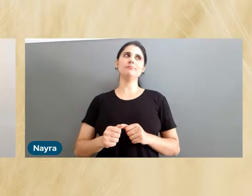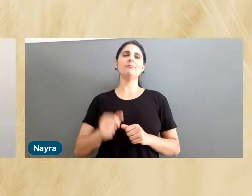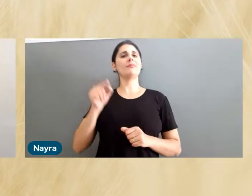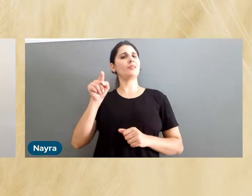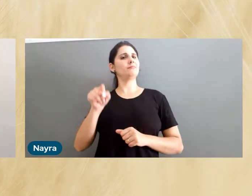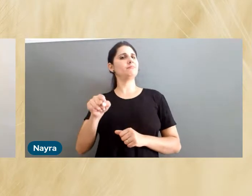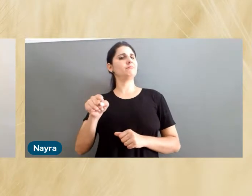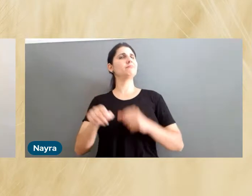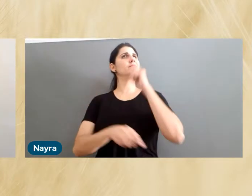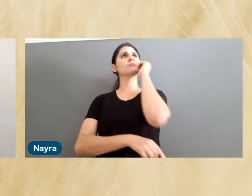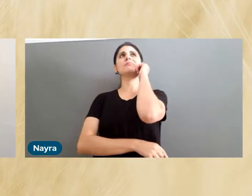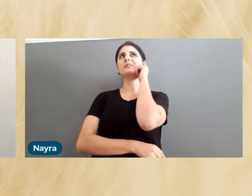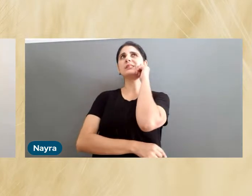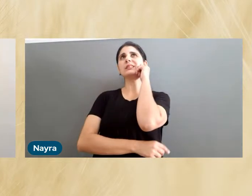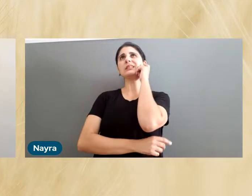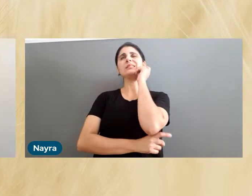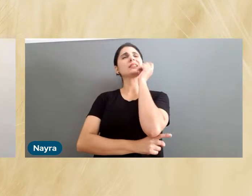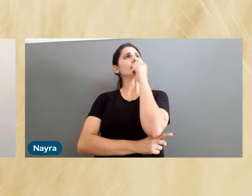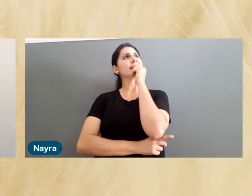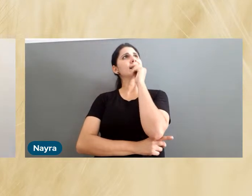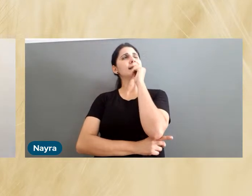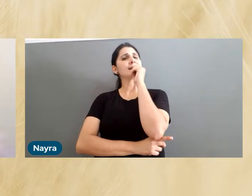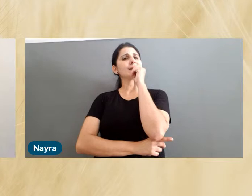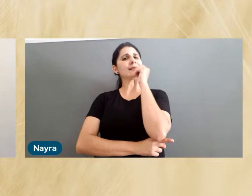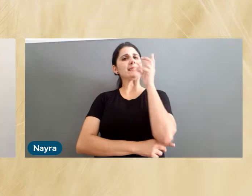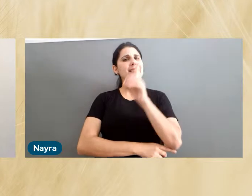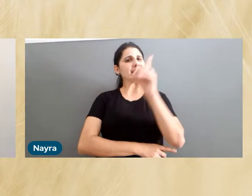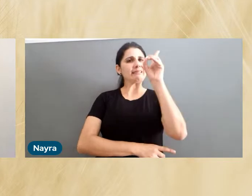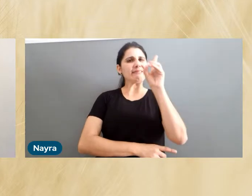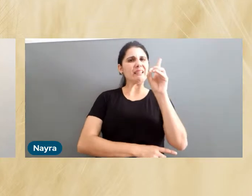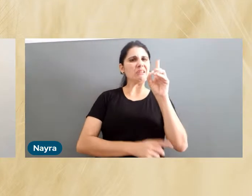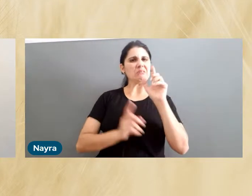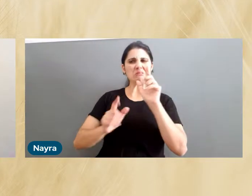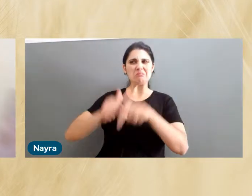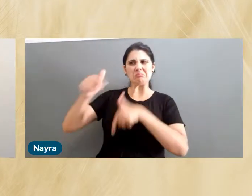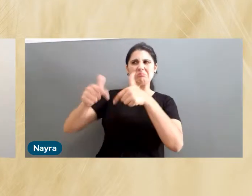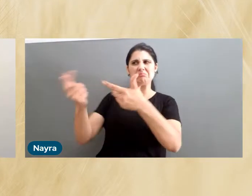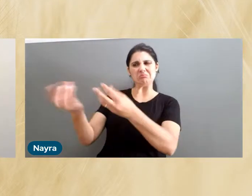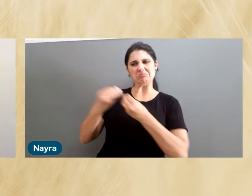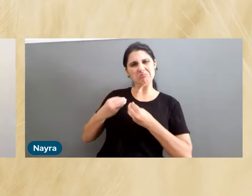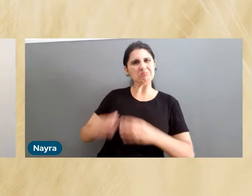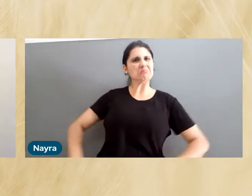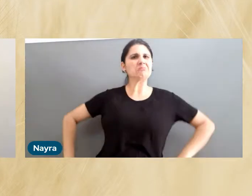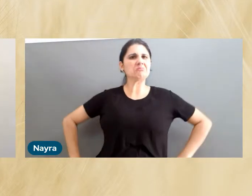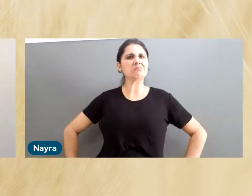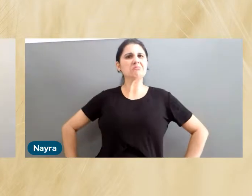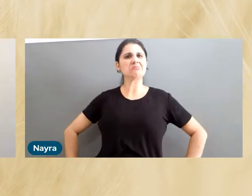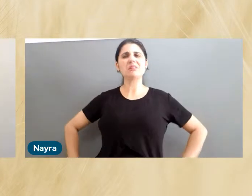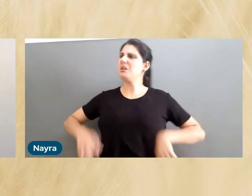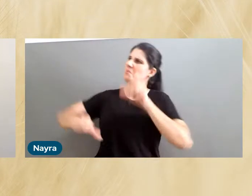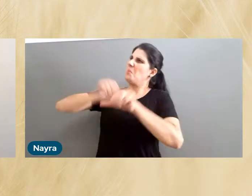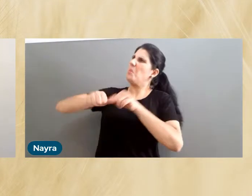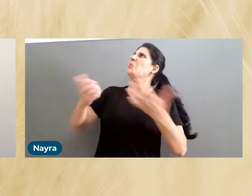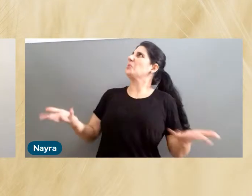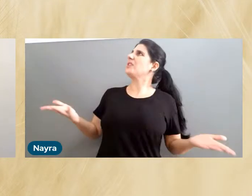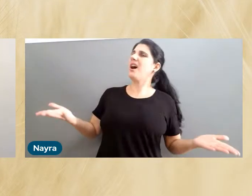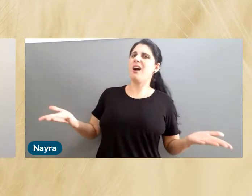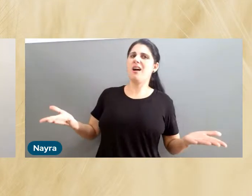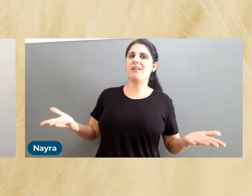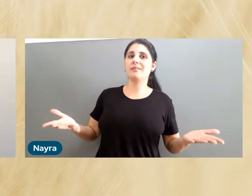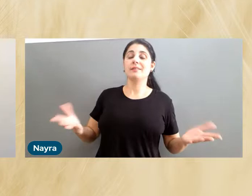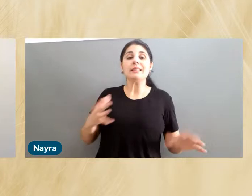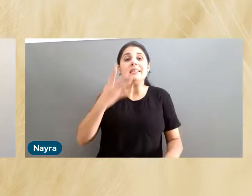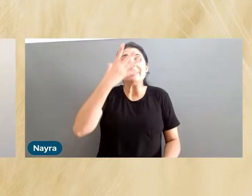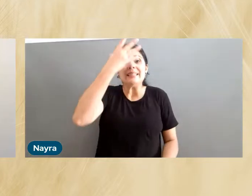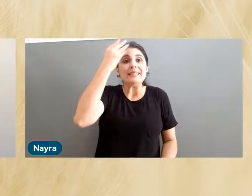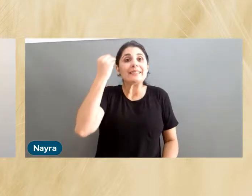poxa, mas Deus não está fazendo nada, Deus podia mudar isso. E a gente esquece que é